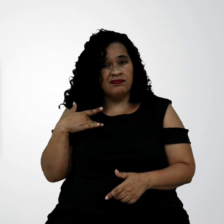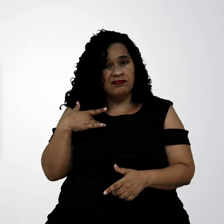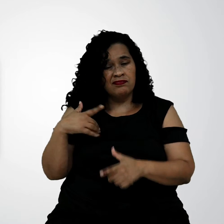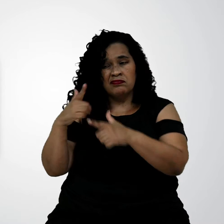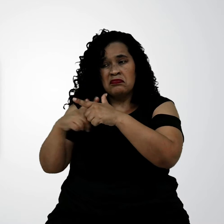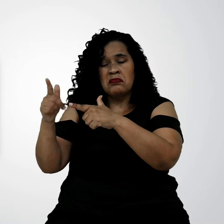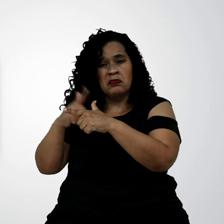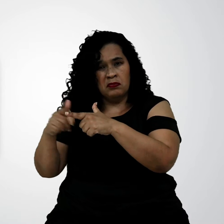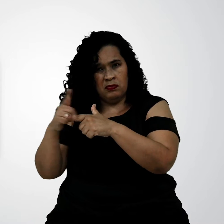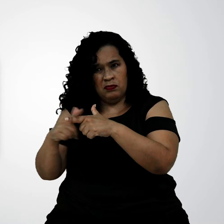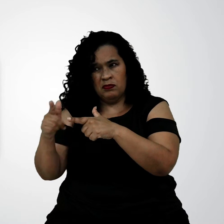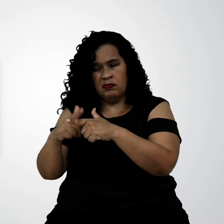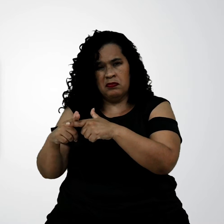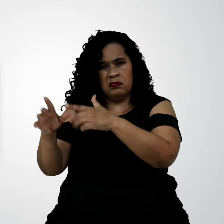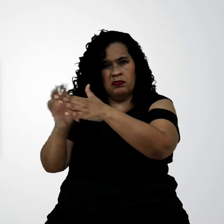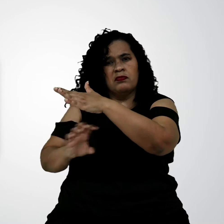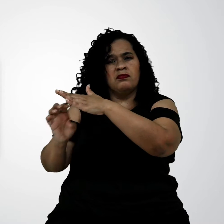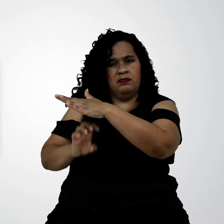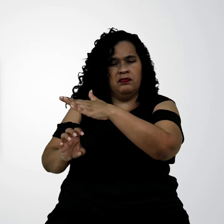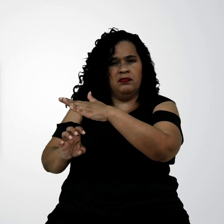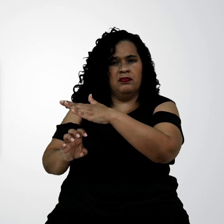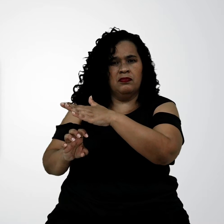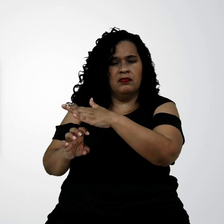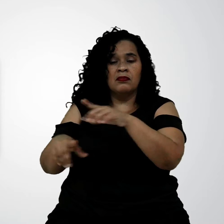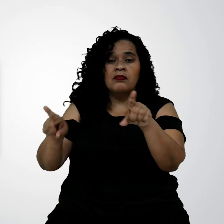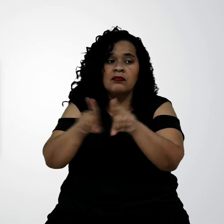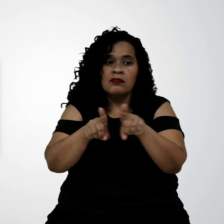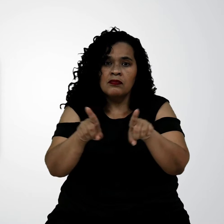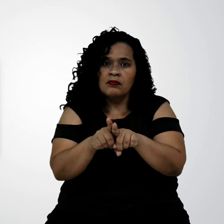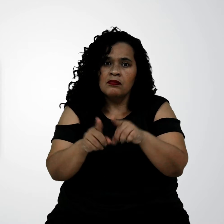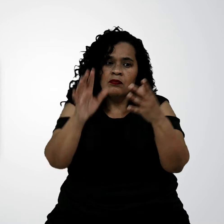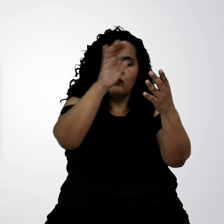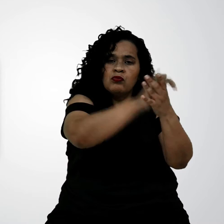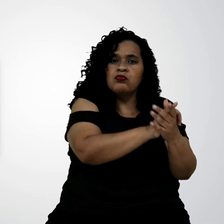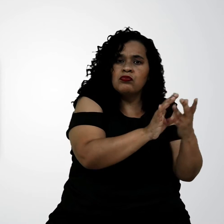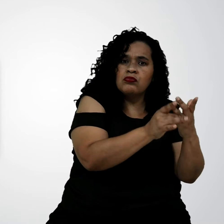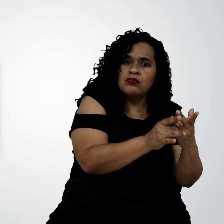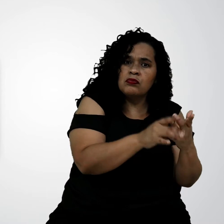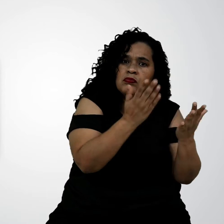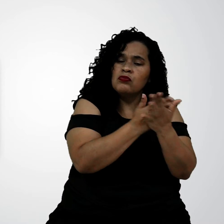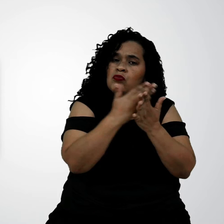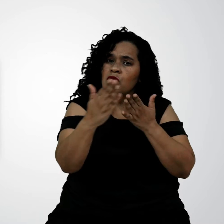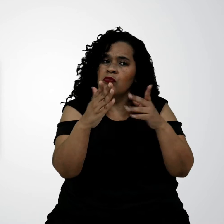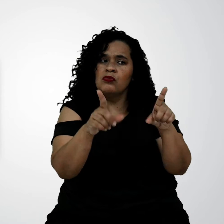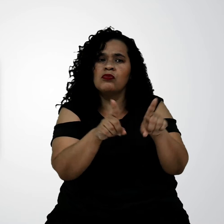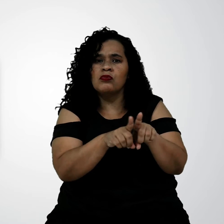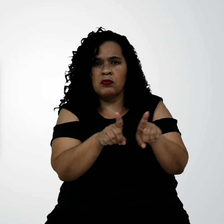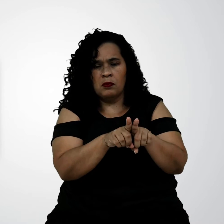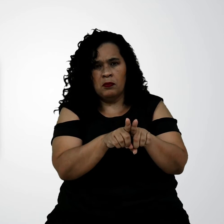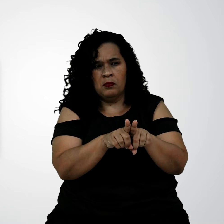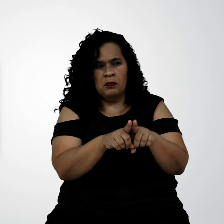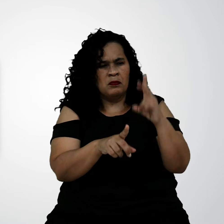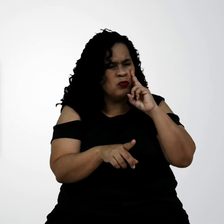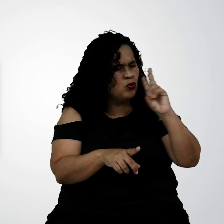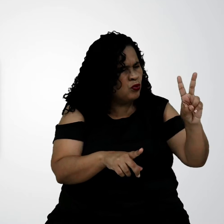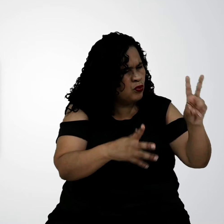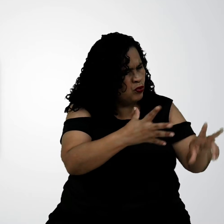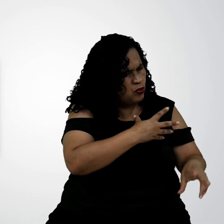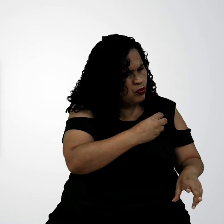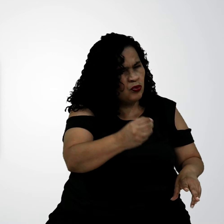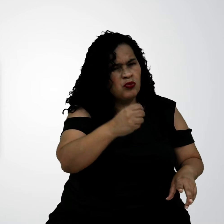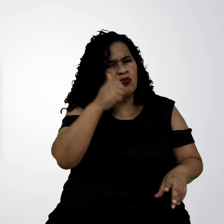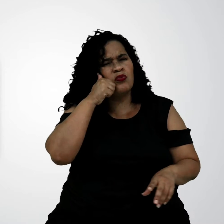também, porque ele chegava em casa cansado, porque fazia hora extra todo dia, não via mais seus filhos, sua esposa cobrava